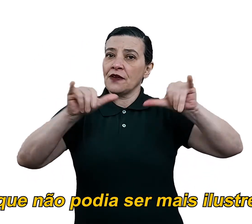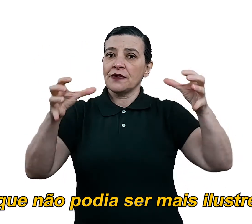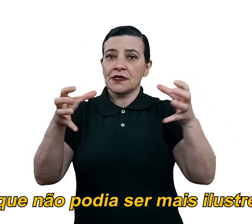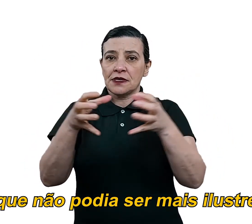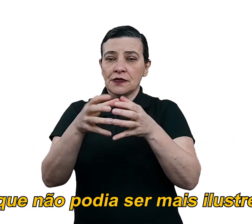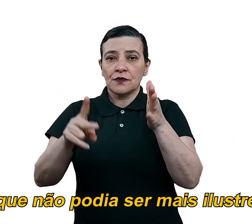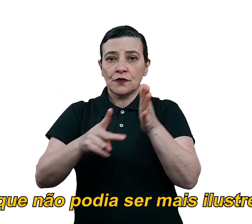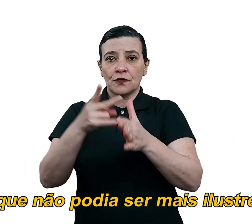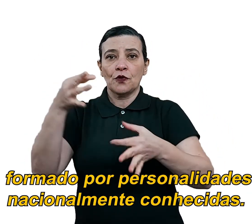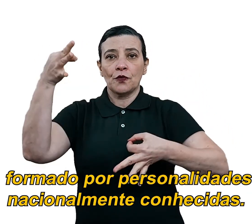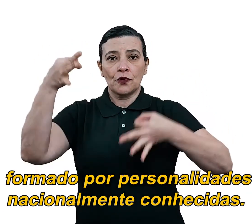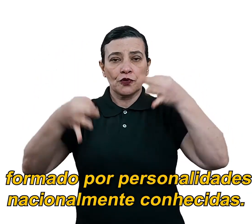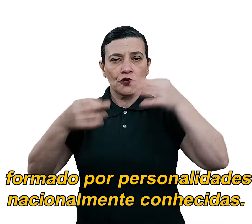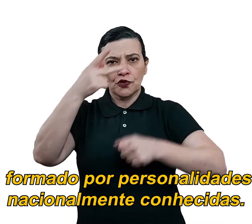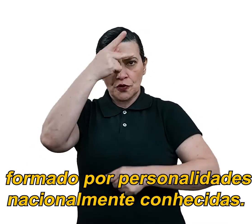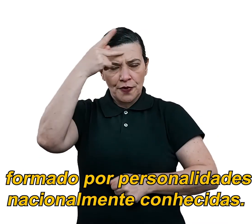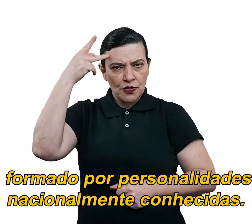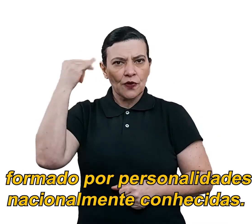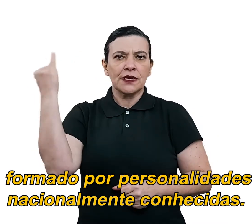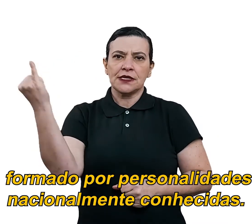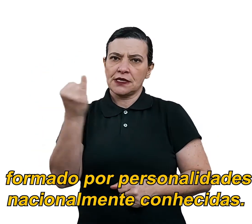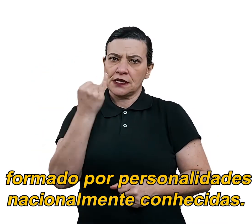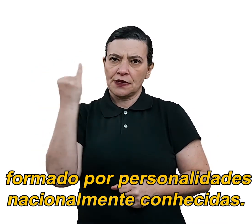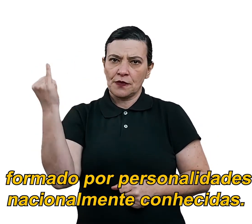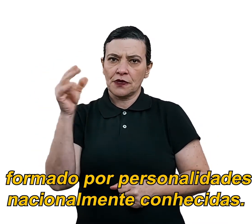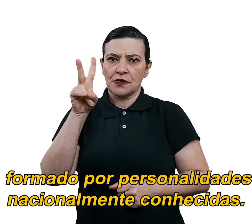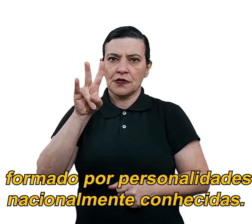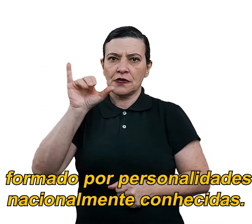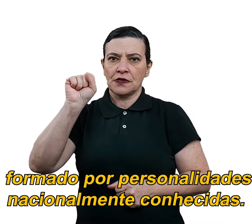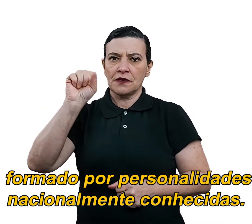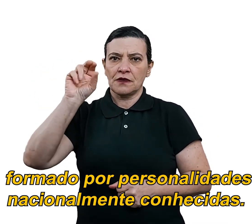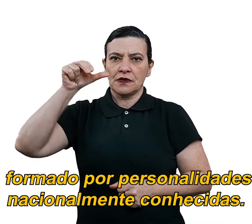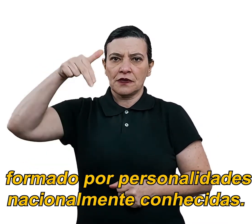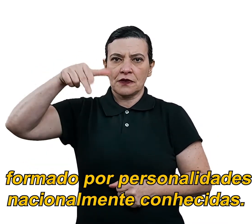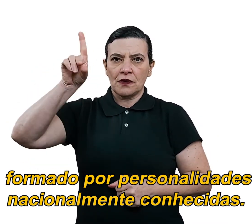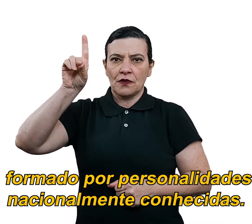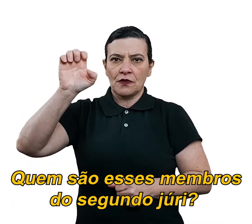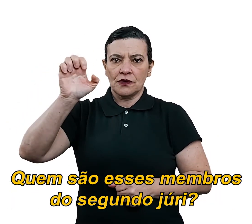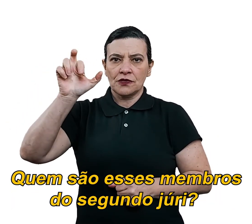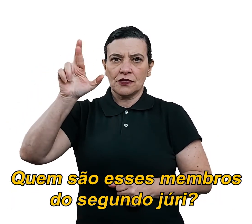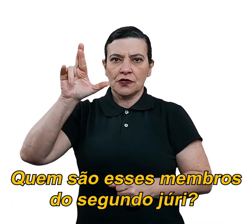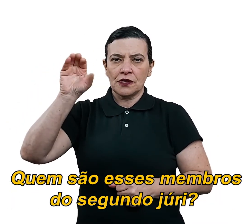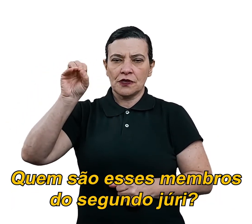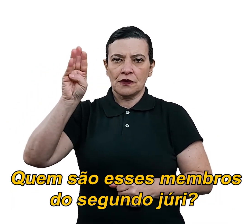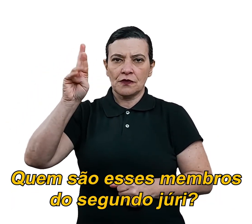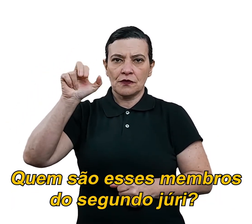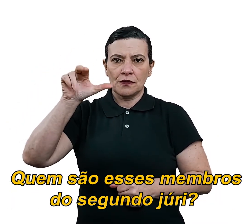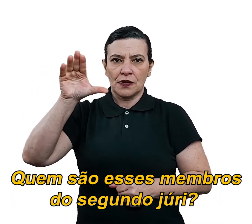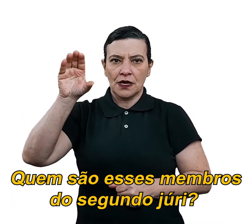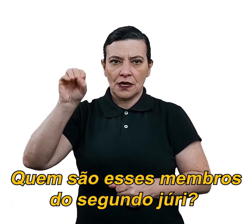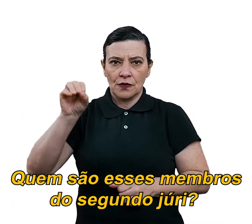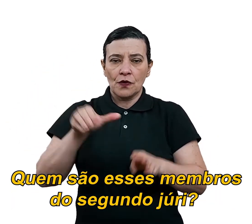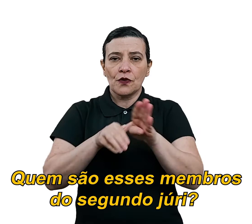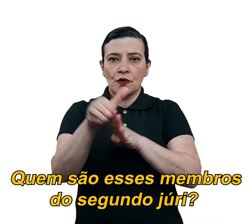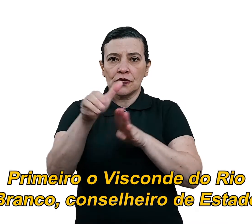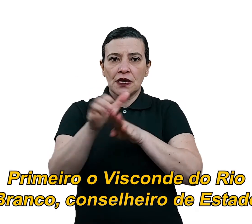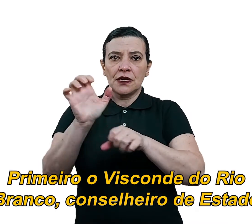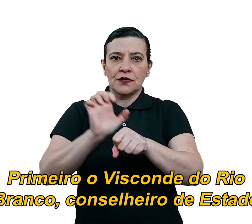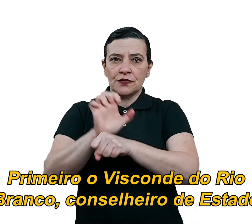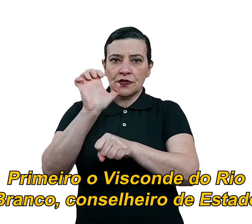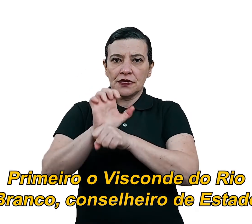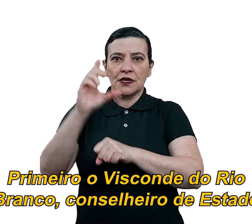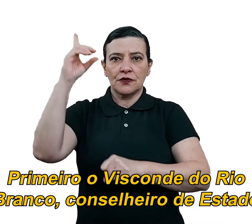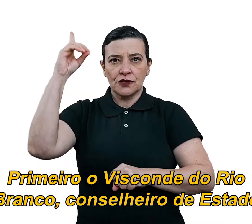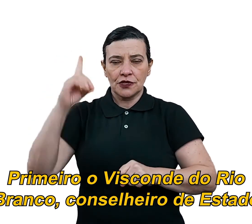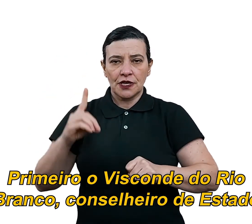ser mais ilustre, formado por personalidades nacionalmente conhecidas. Quem são esses membros do segundo júri? Primeiro, o